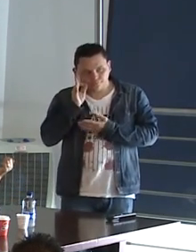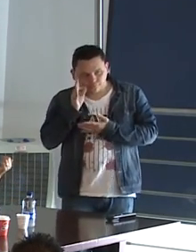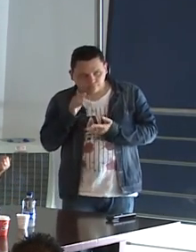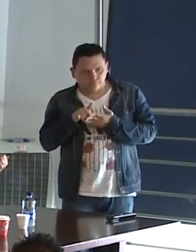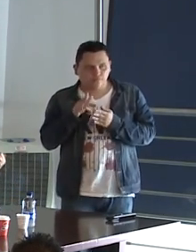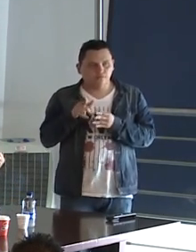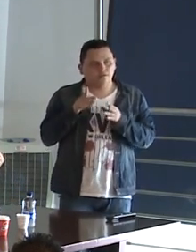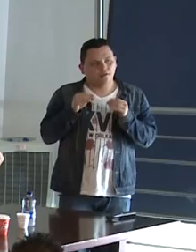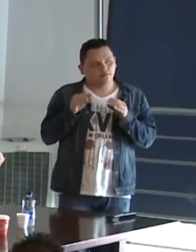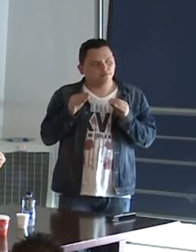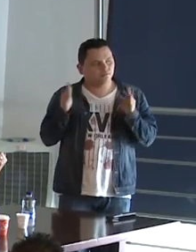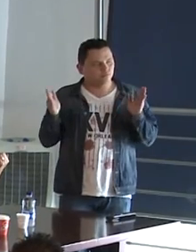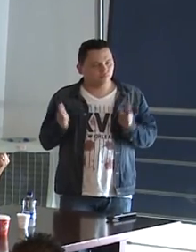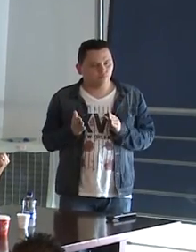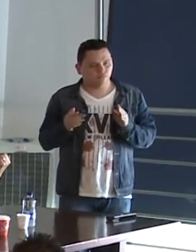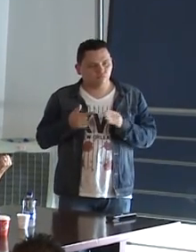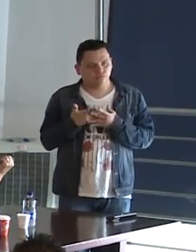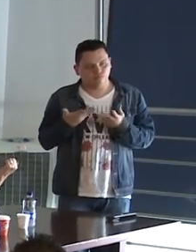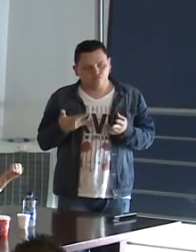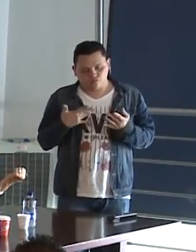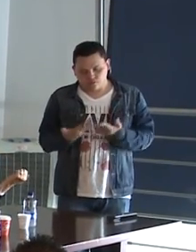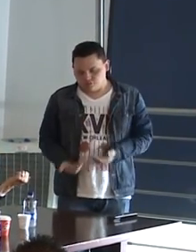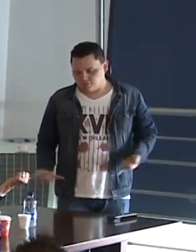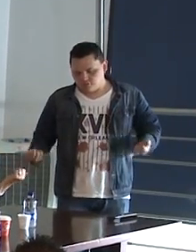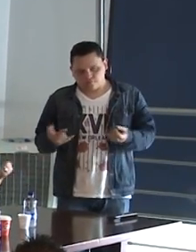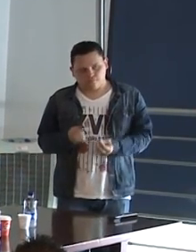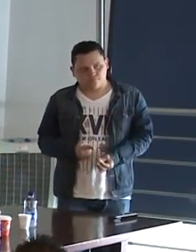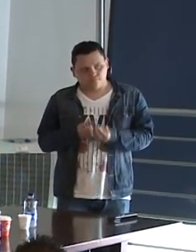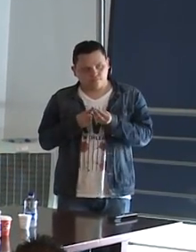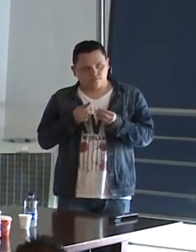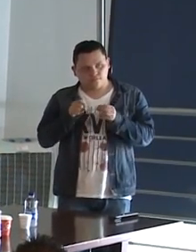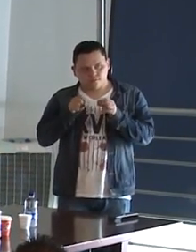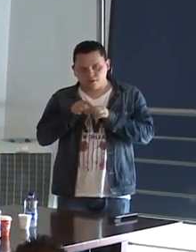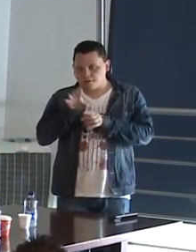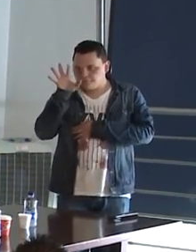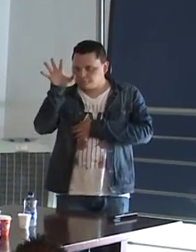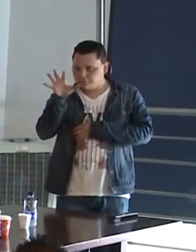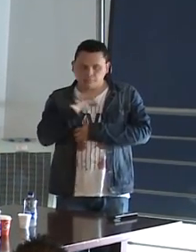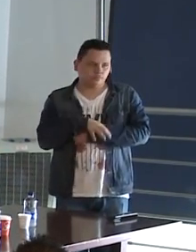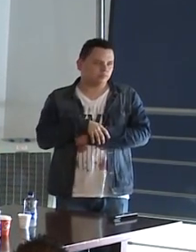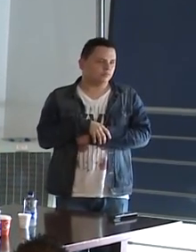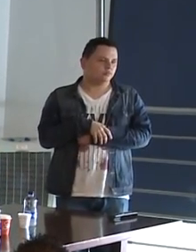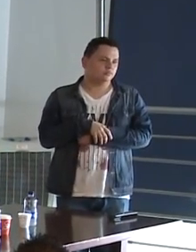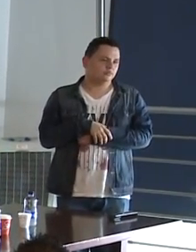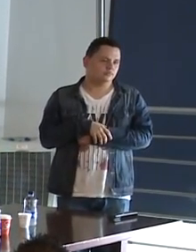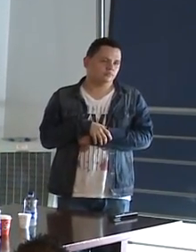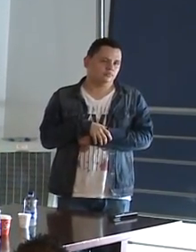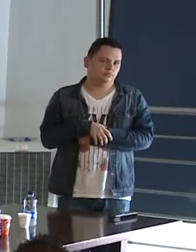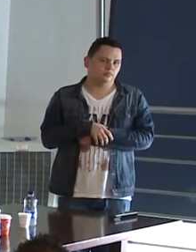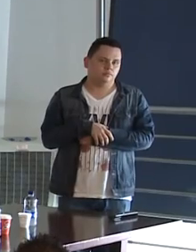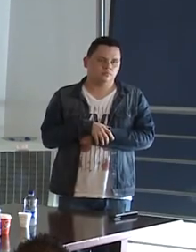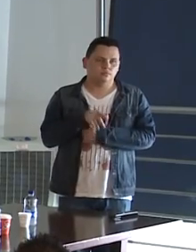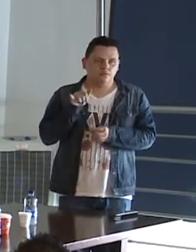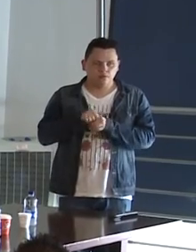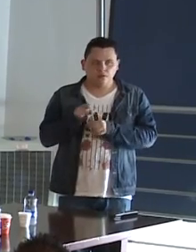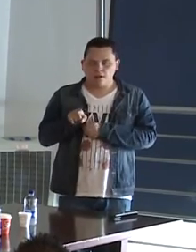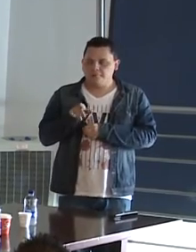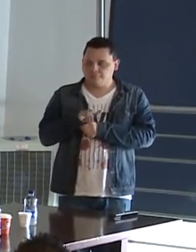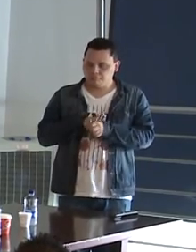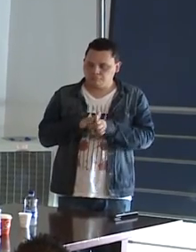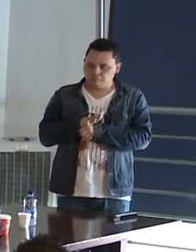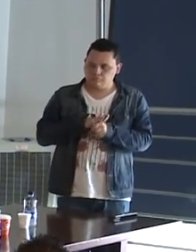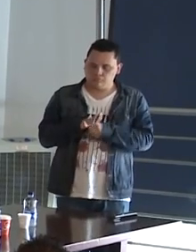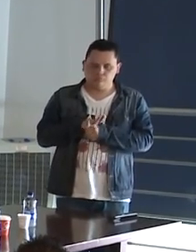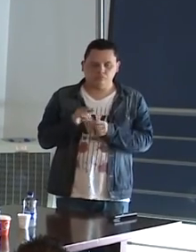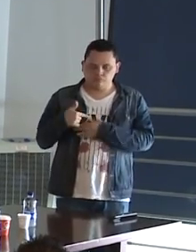y hablábamos mucho de la realidad política del país. Y es la ocasión